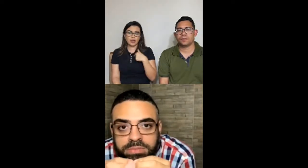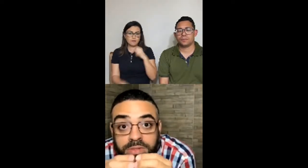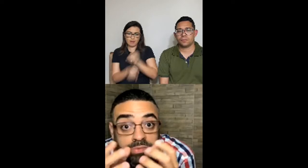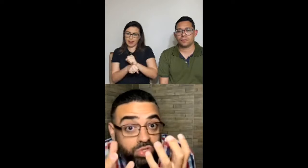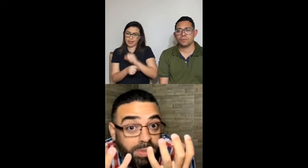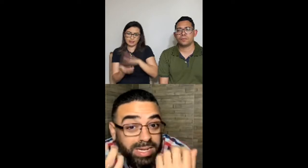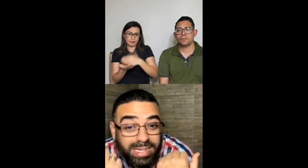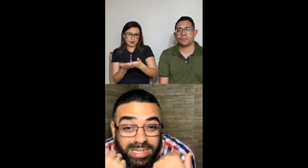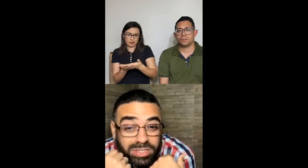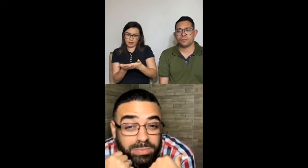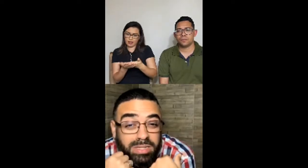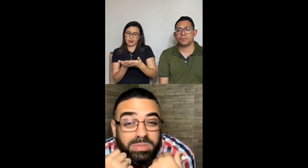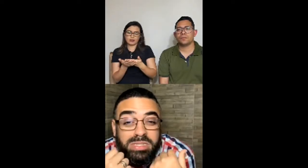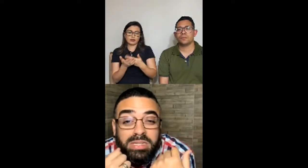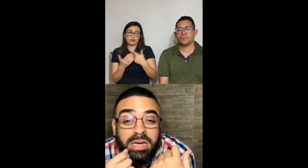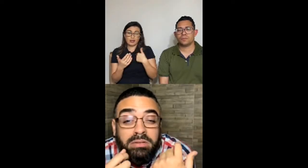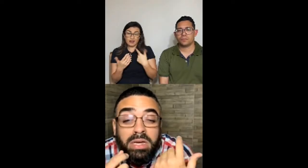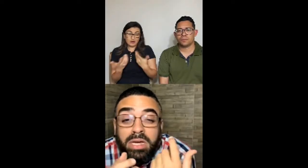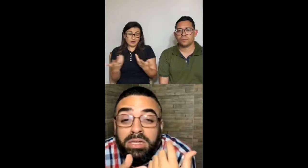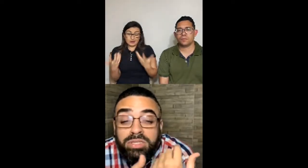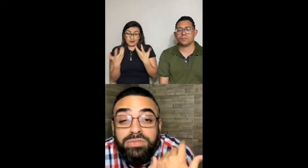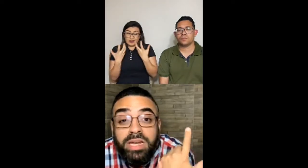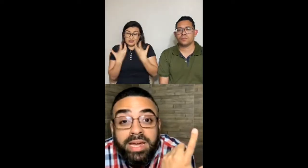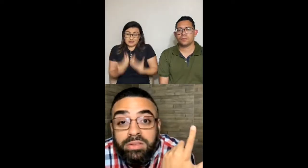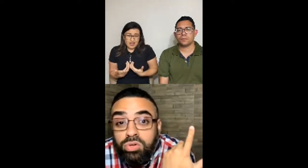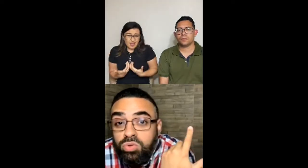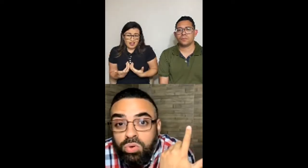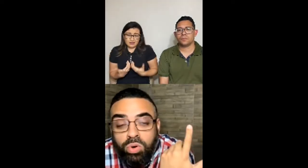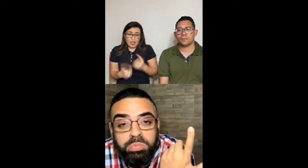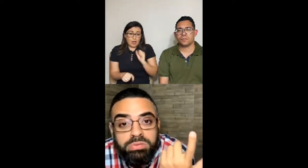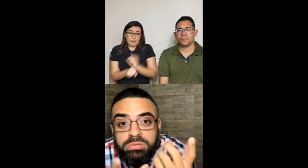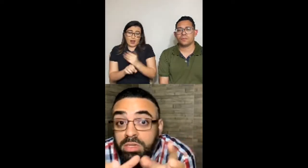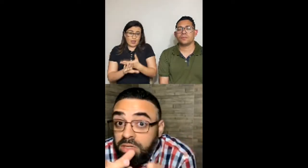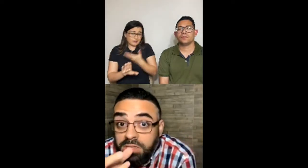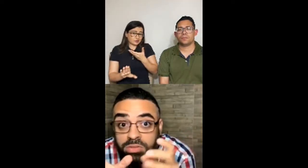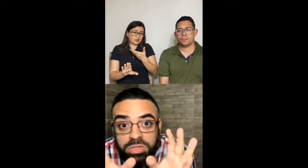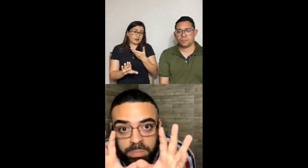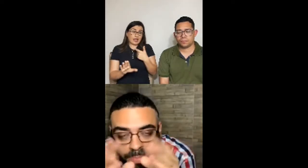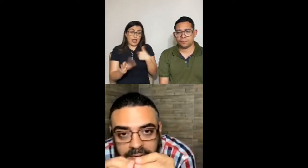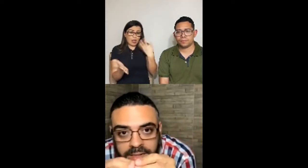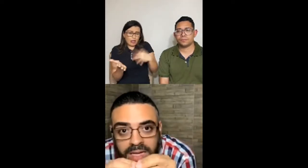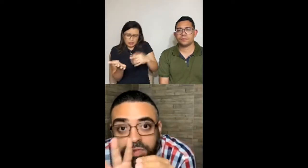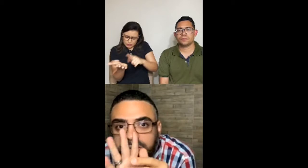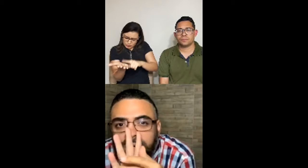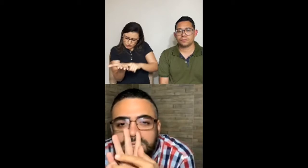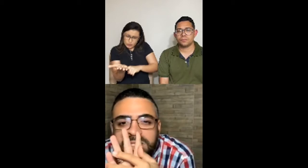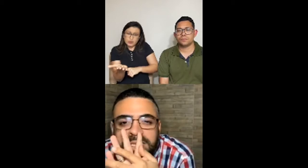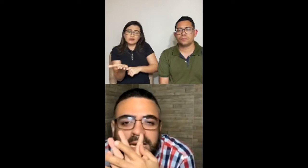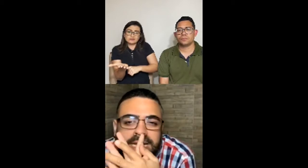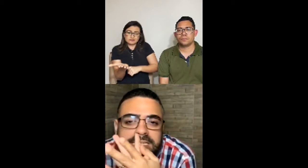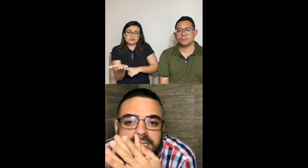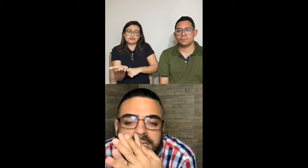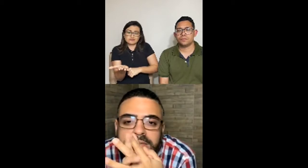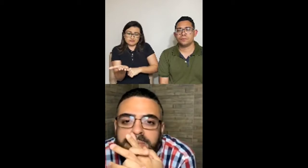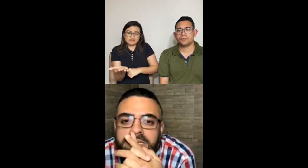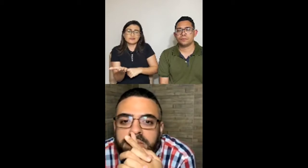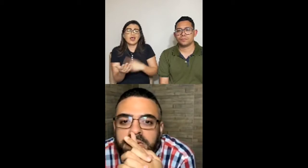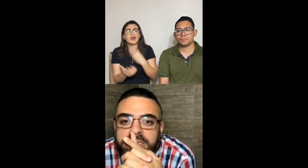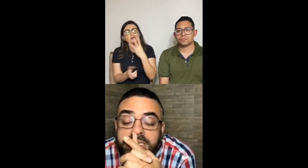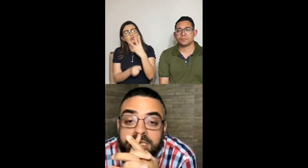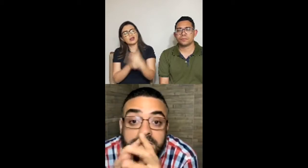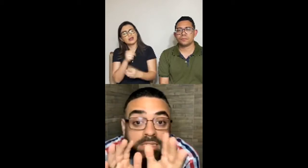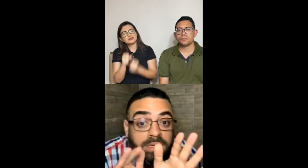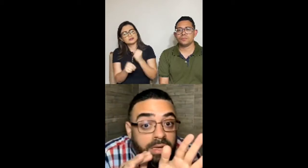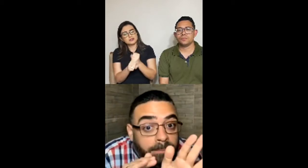parei. Parei de sinalizar, parei de ficar, sobrecarreguei demais no ministério, tive dor no